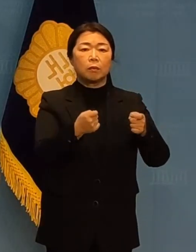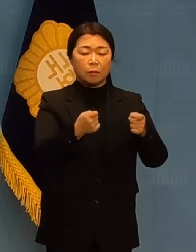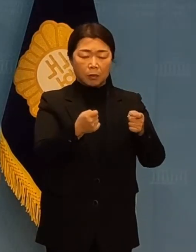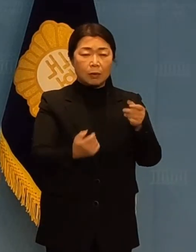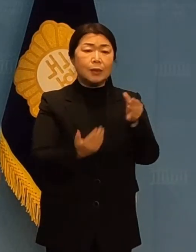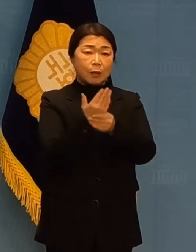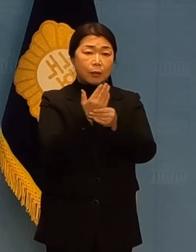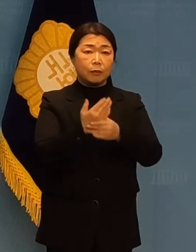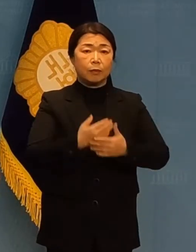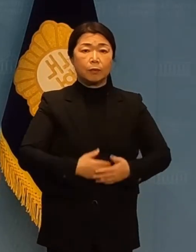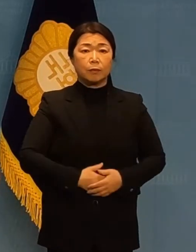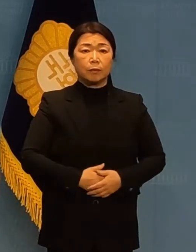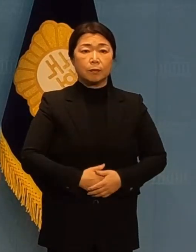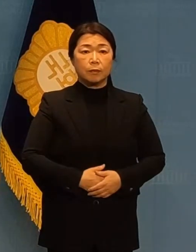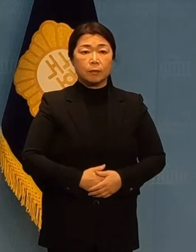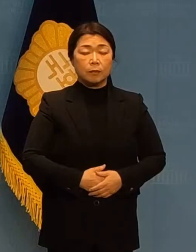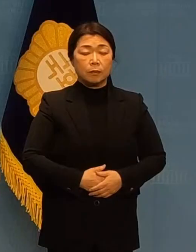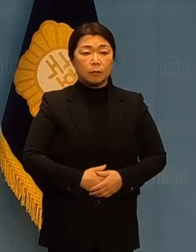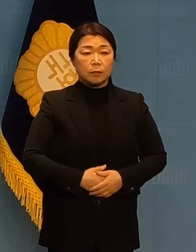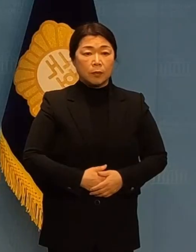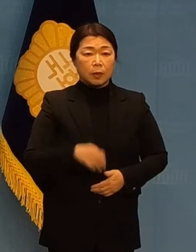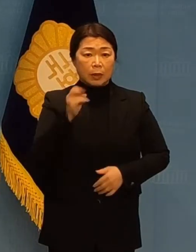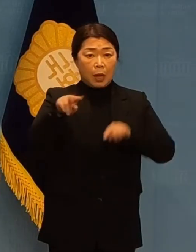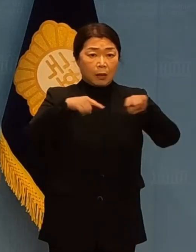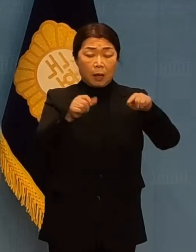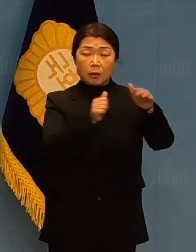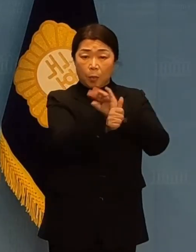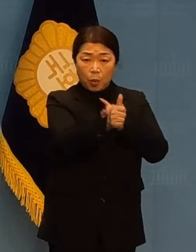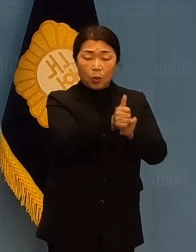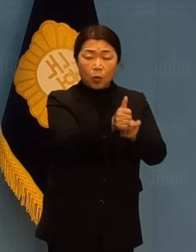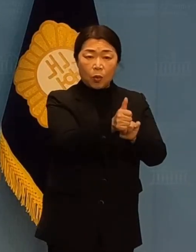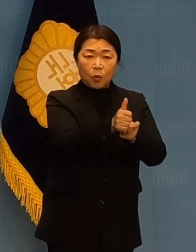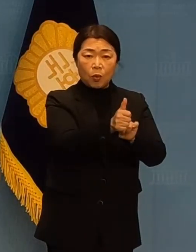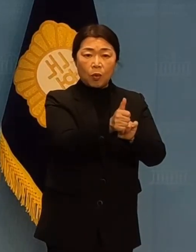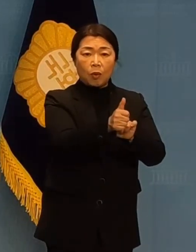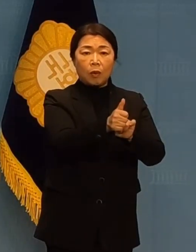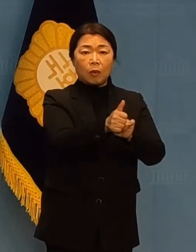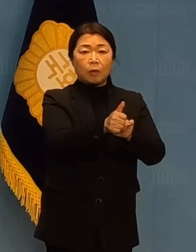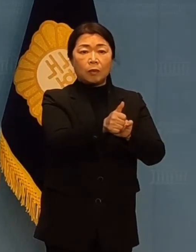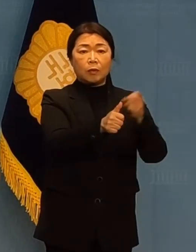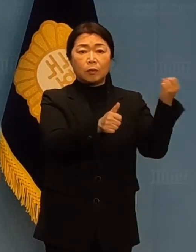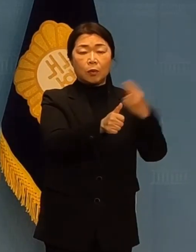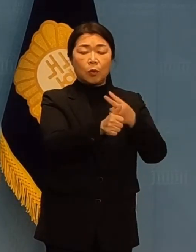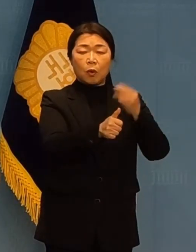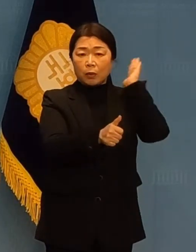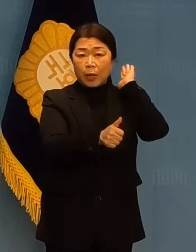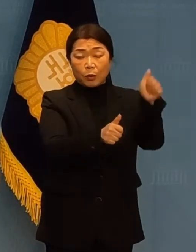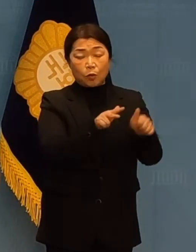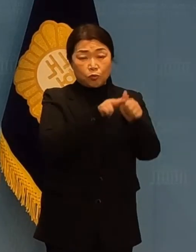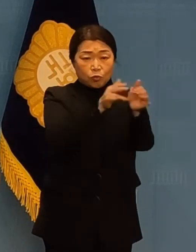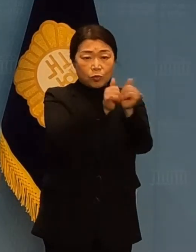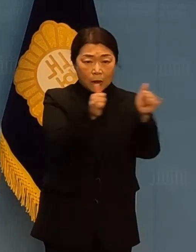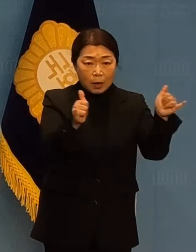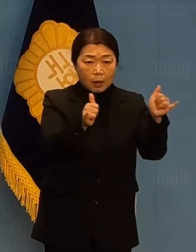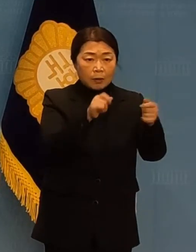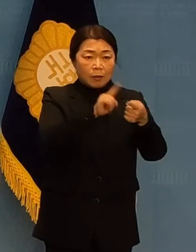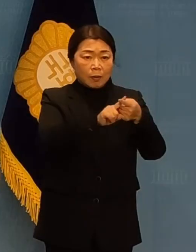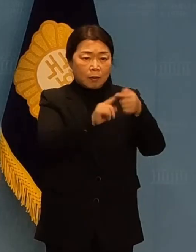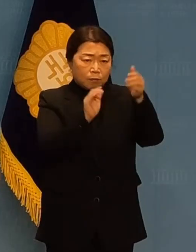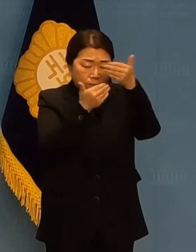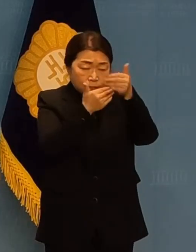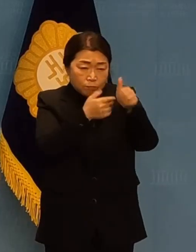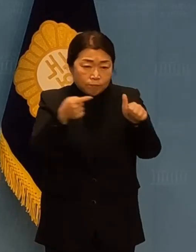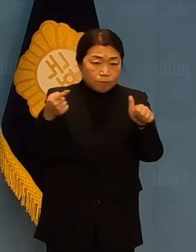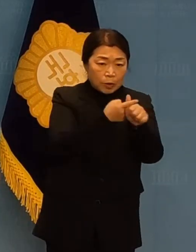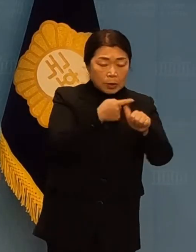발생했습니다. 당시 제1야당 대표이자 유력한 대선 주자에 대한 암살 시도, 정치